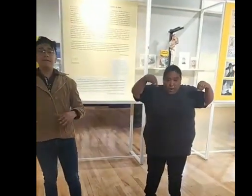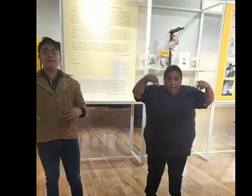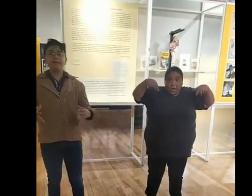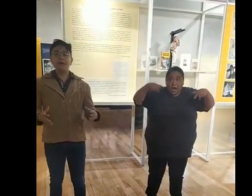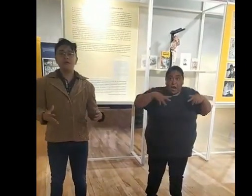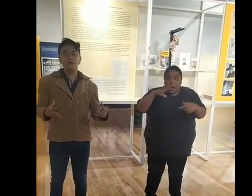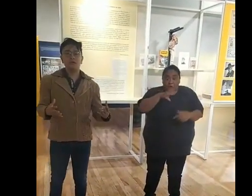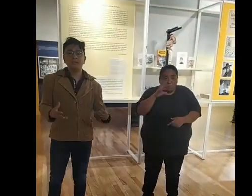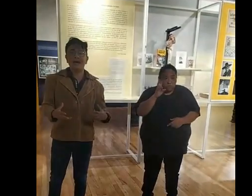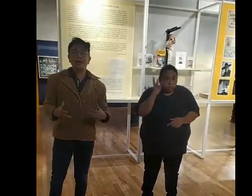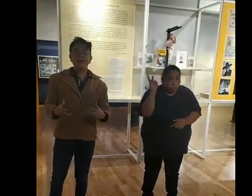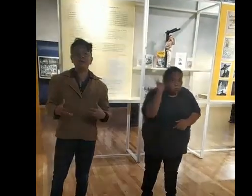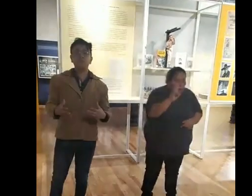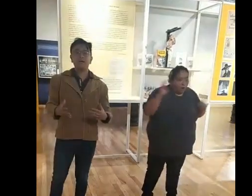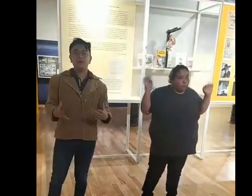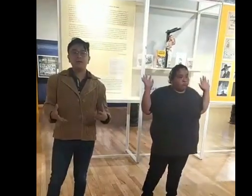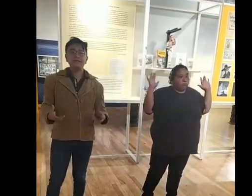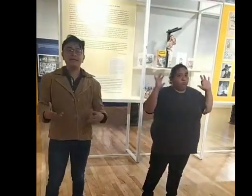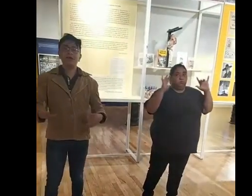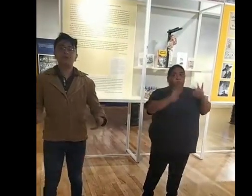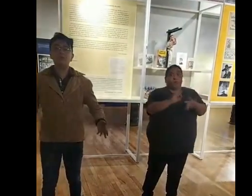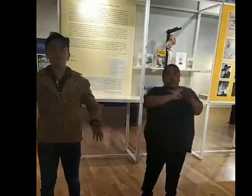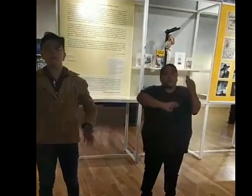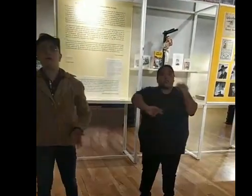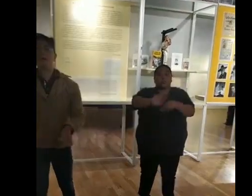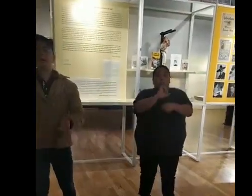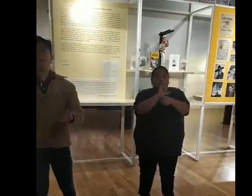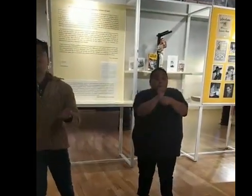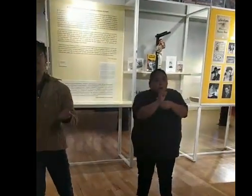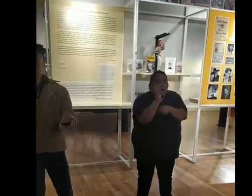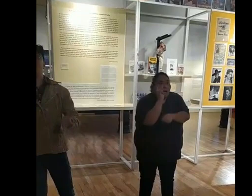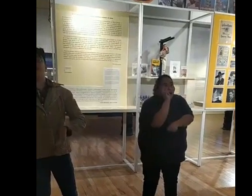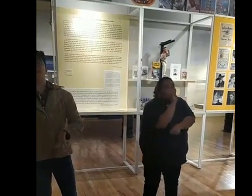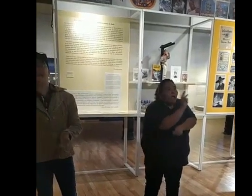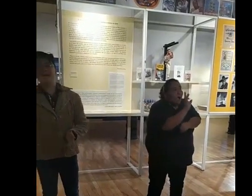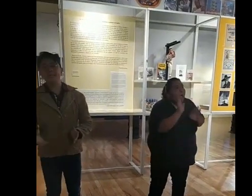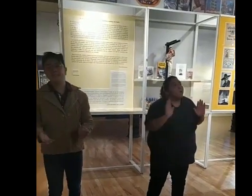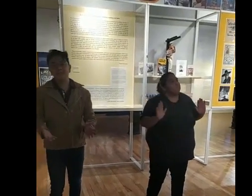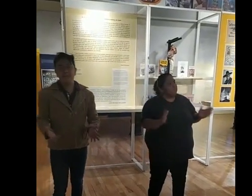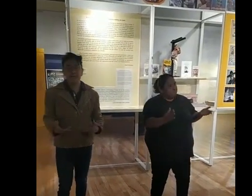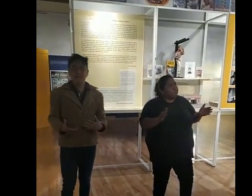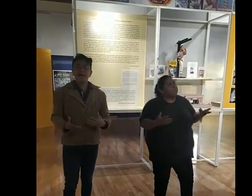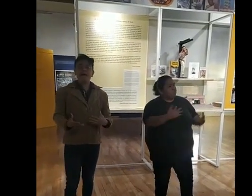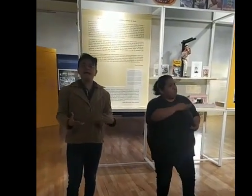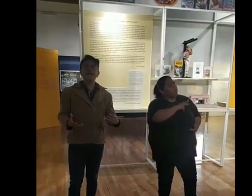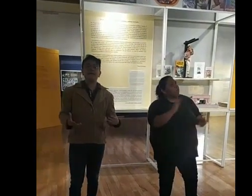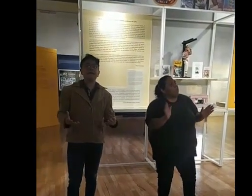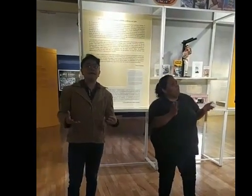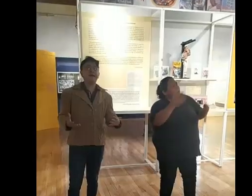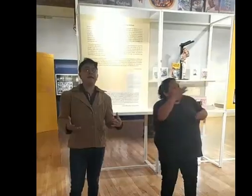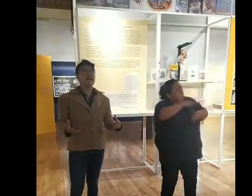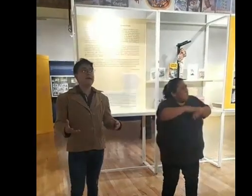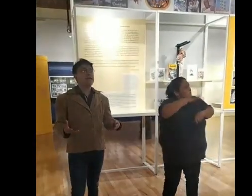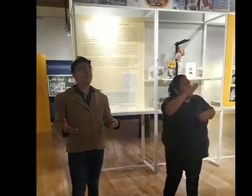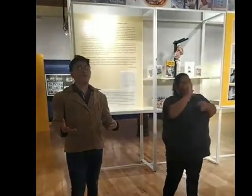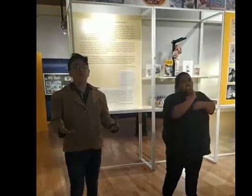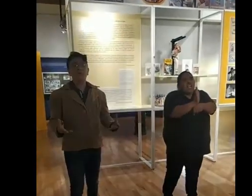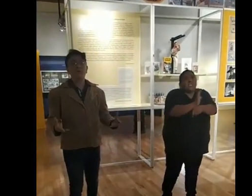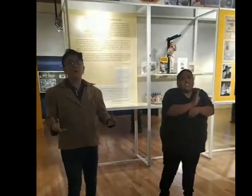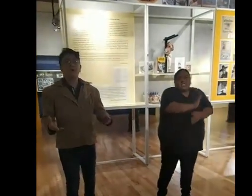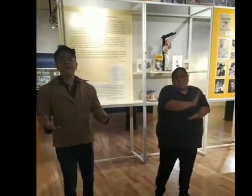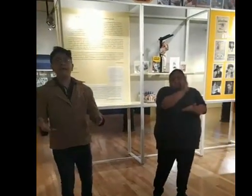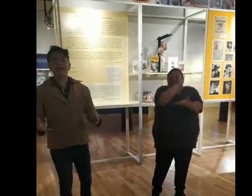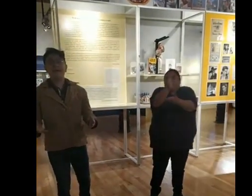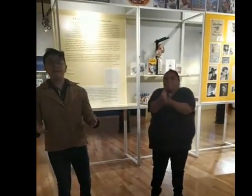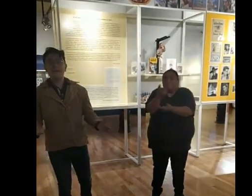pues veía y conocía estos actores y los impulsaba para que pudieran llegar al cine. Alguien que se